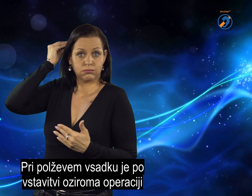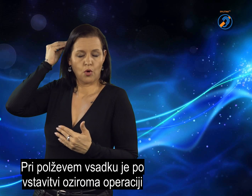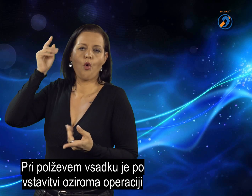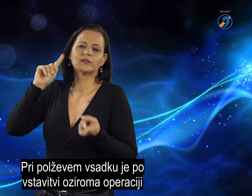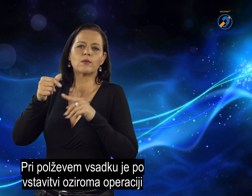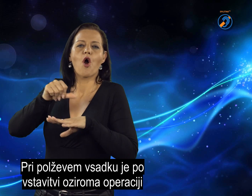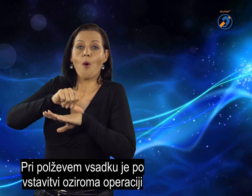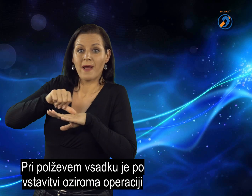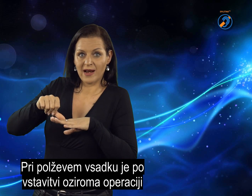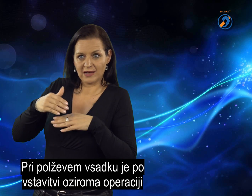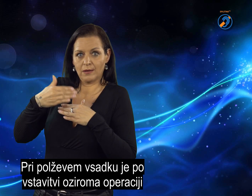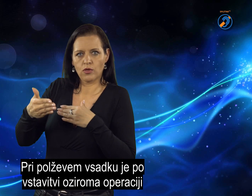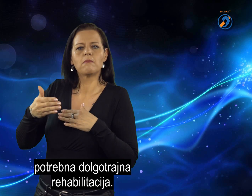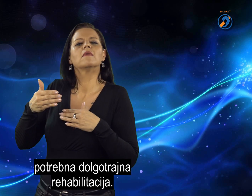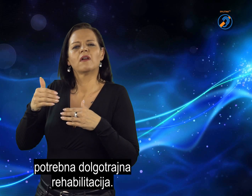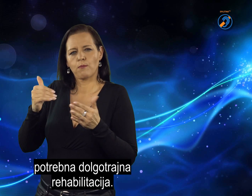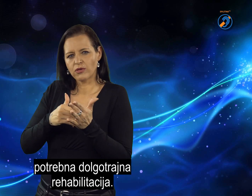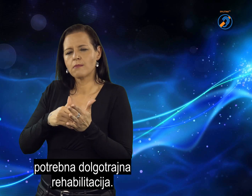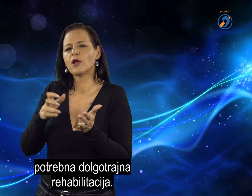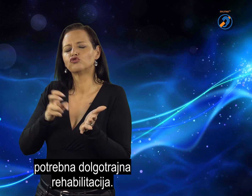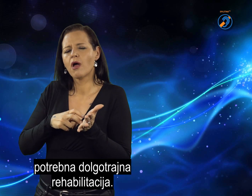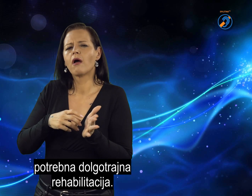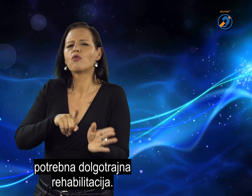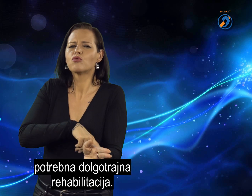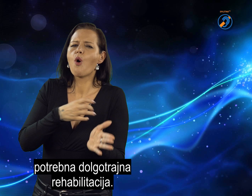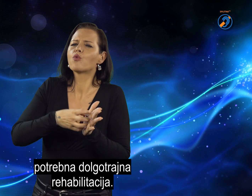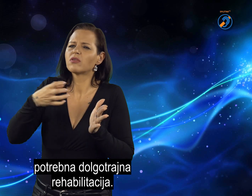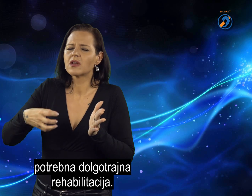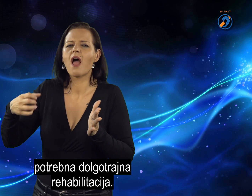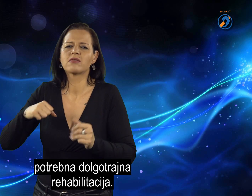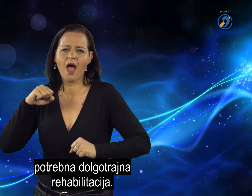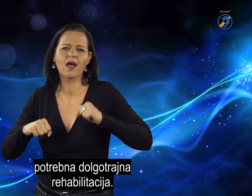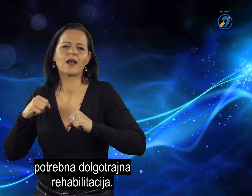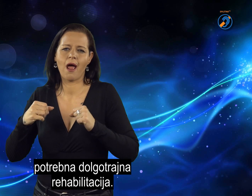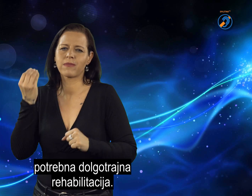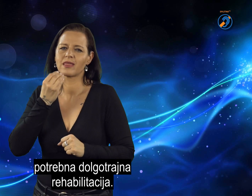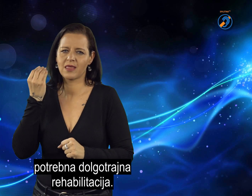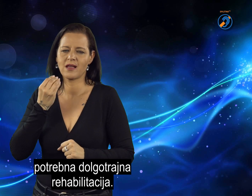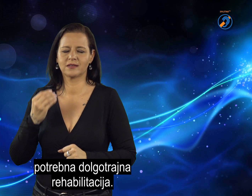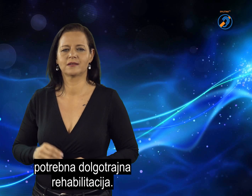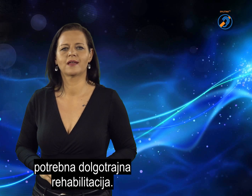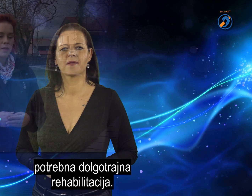po vstavitvi oziroma operaciji potrebna dolgotrajna rehabilitacija.